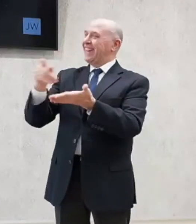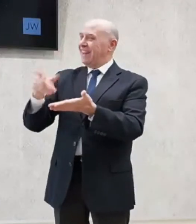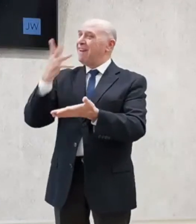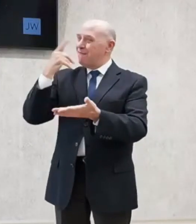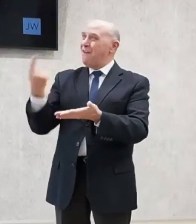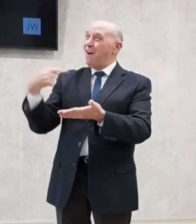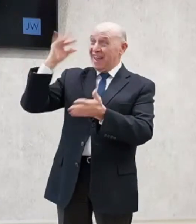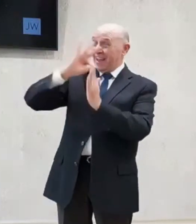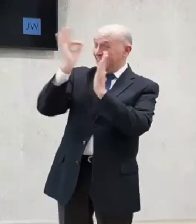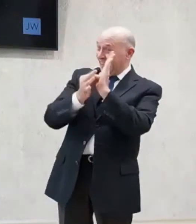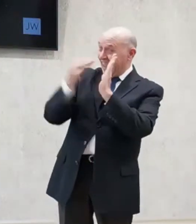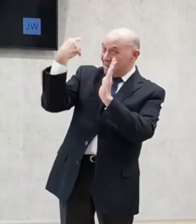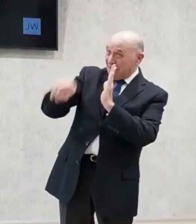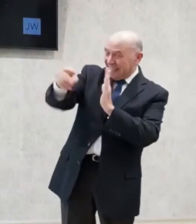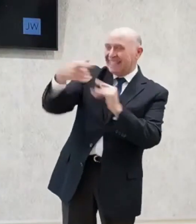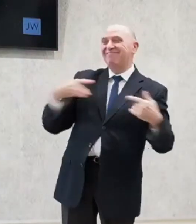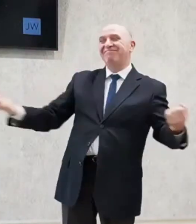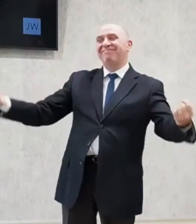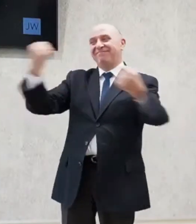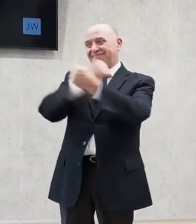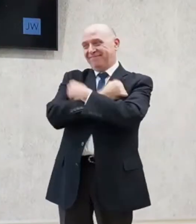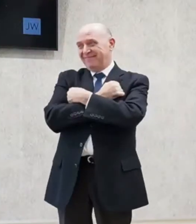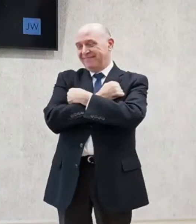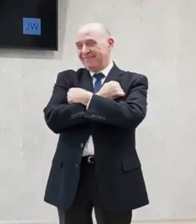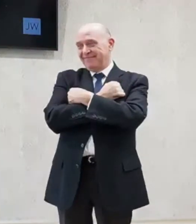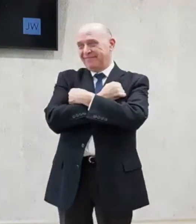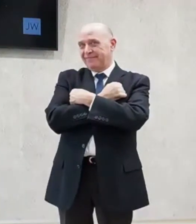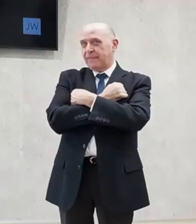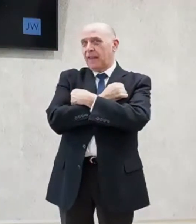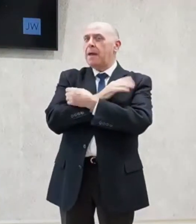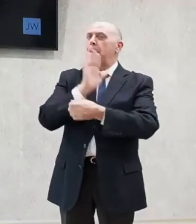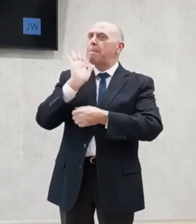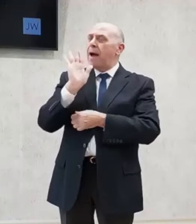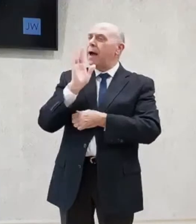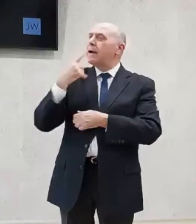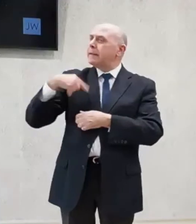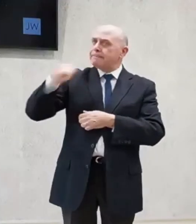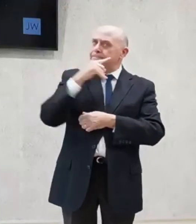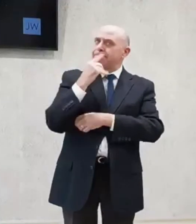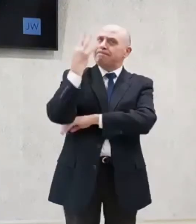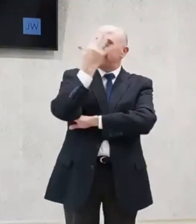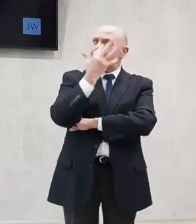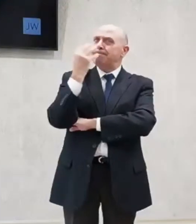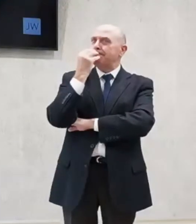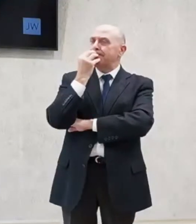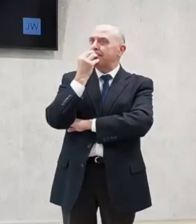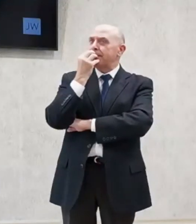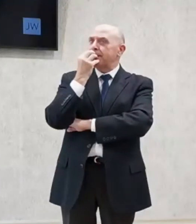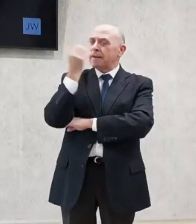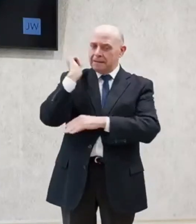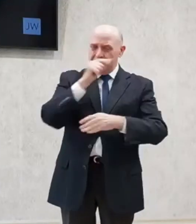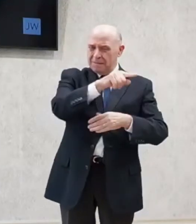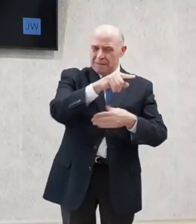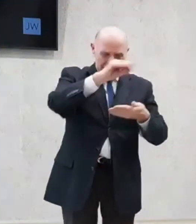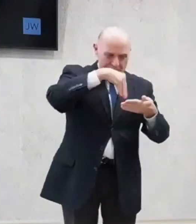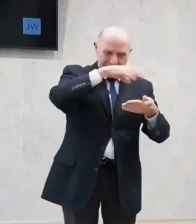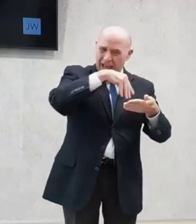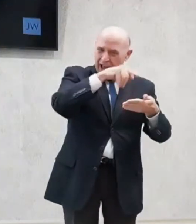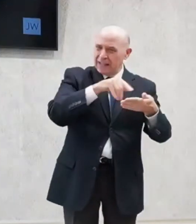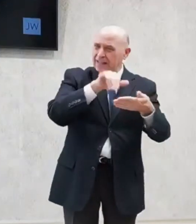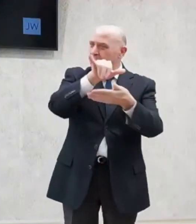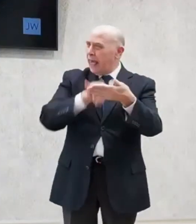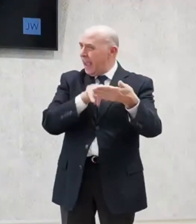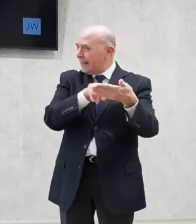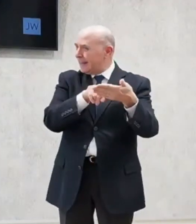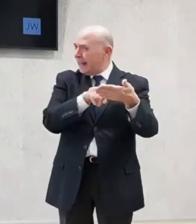giorno qualche cosa di meraviglioso sarà Ma facciamo una riflessione proprio alla base dei messaggi che abbiamo letto prima Divina e di questa